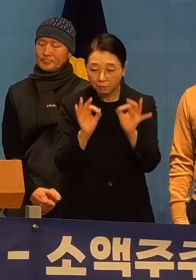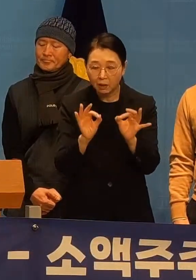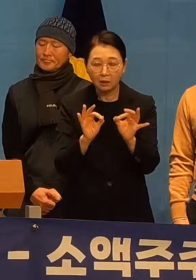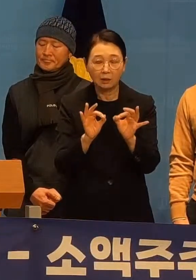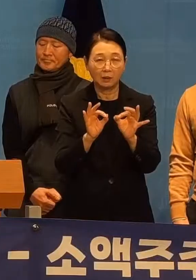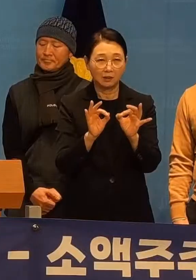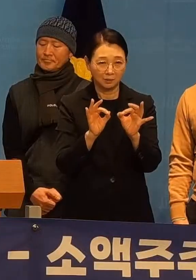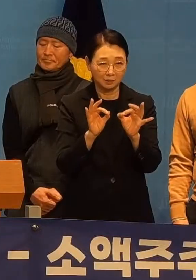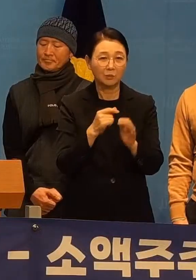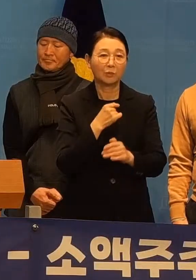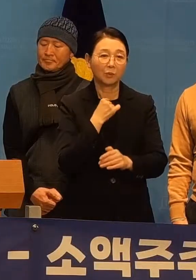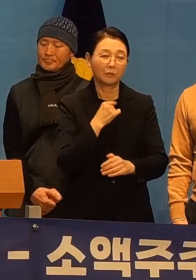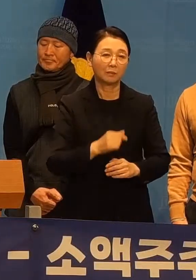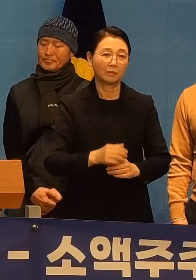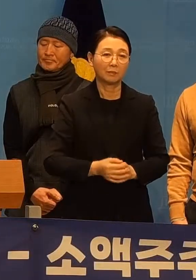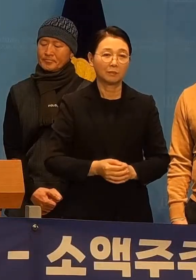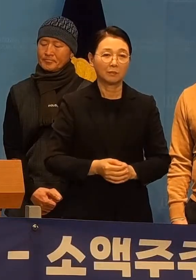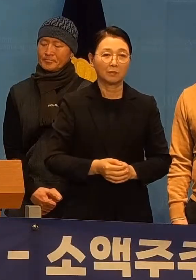계기가 되었으면 합니다.